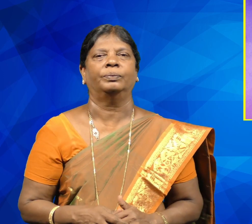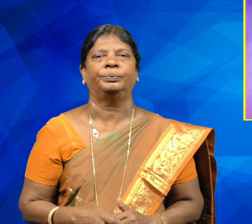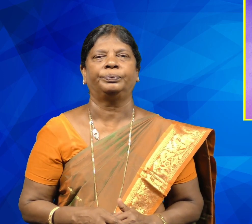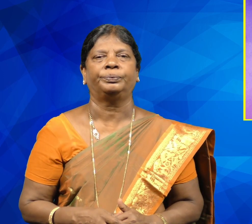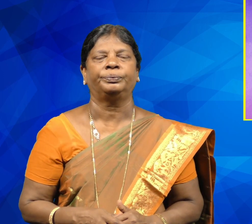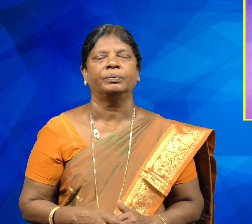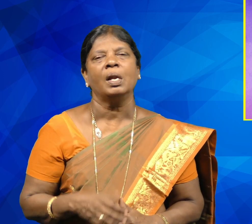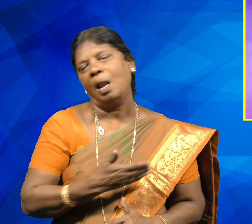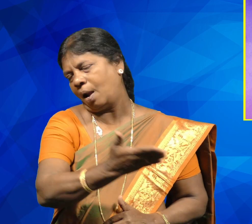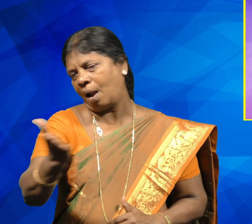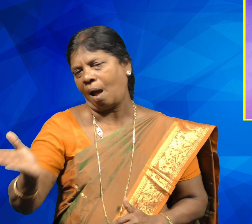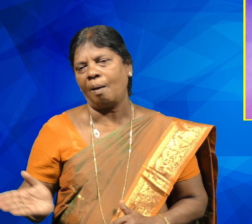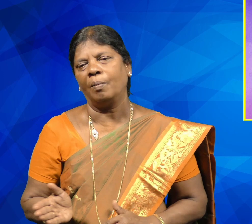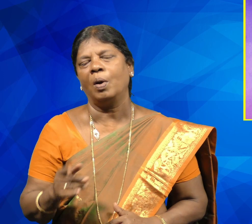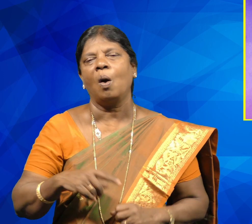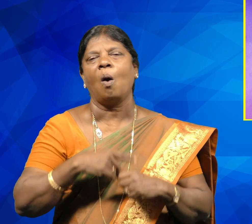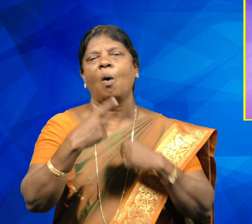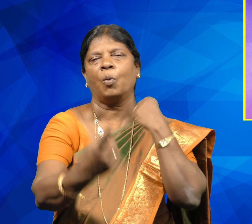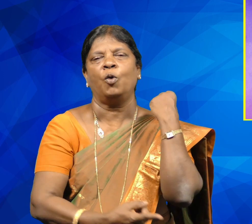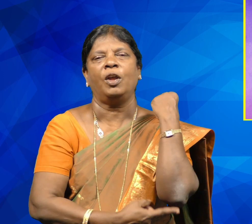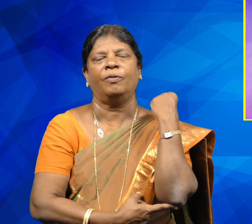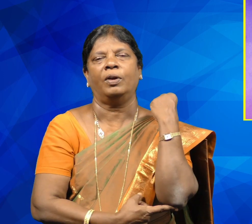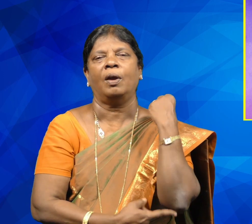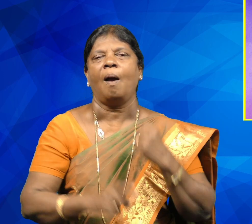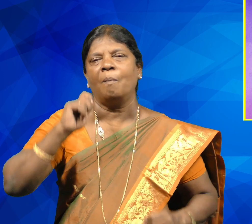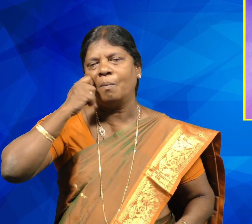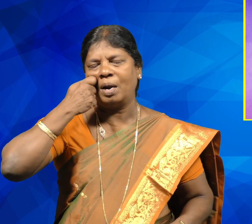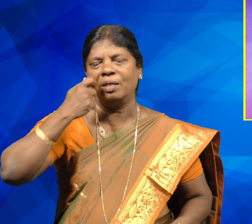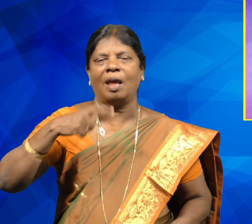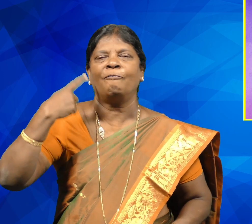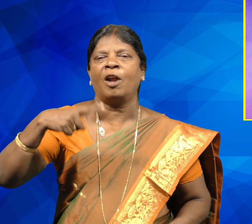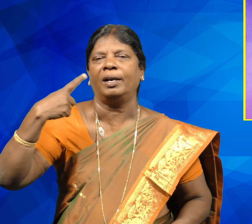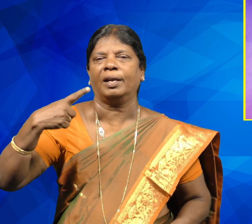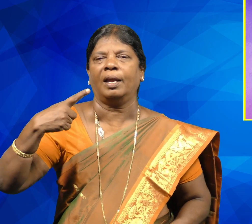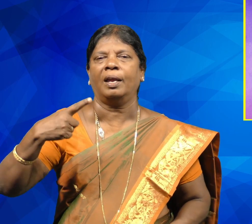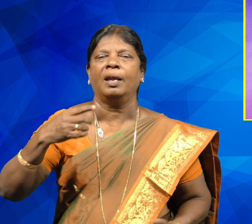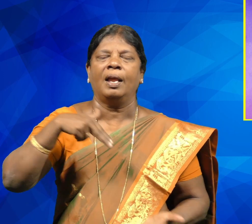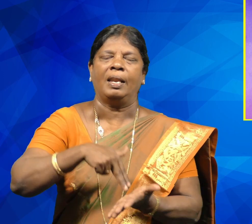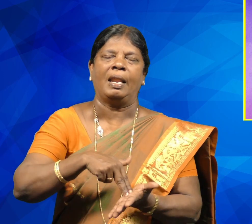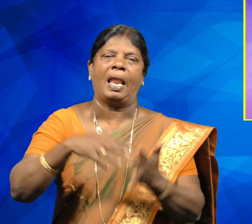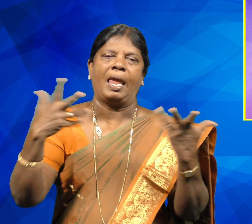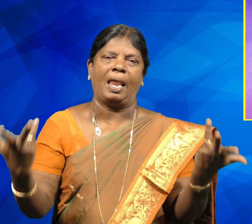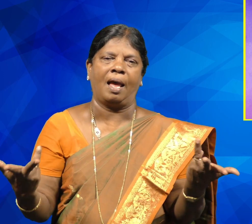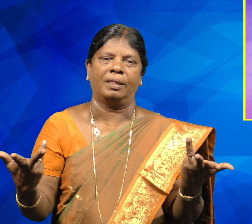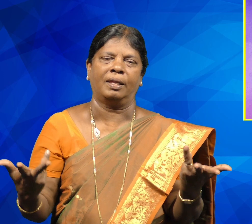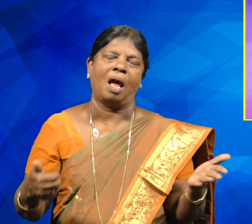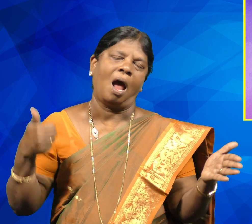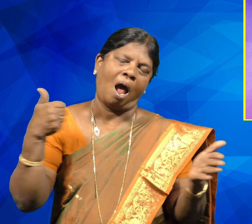விட முடியாது. நாம் ஒரு முடிவுக்கு வருவதென்றால், மனித வாழ்வானது